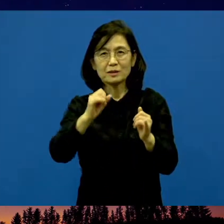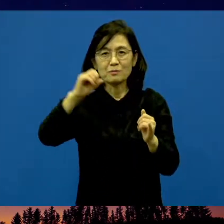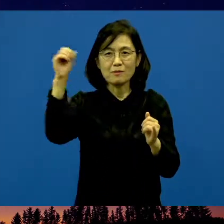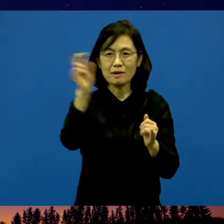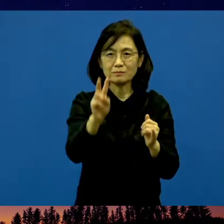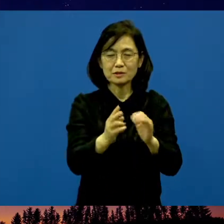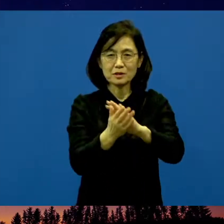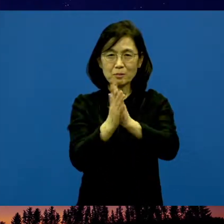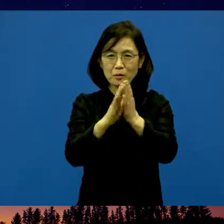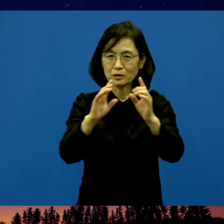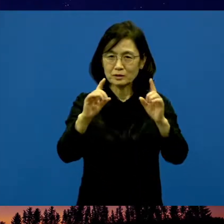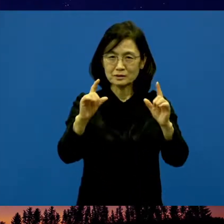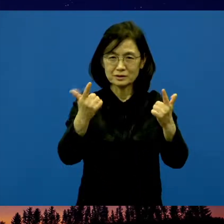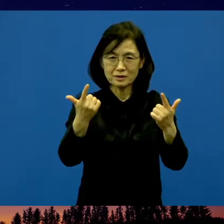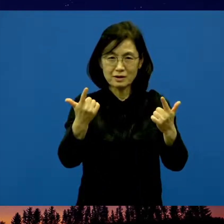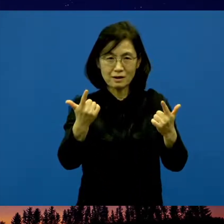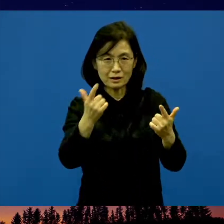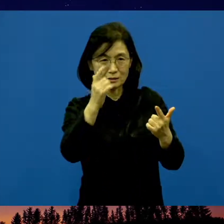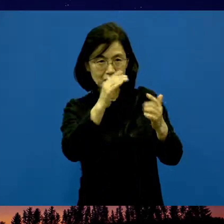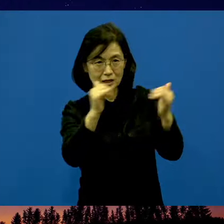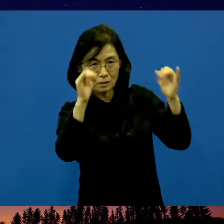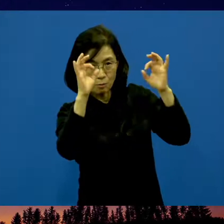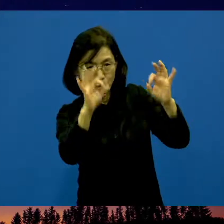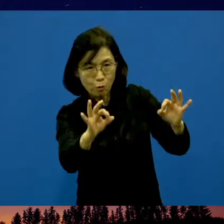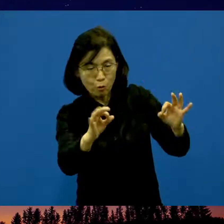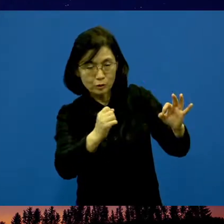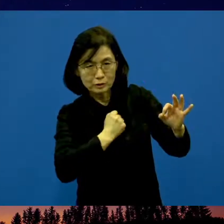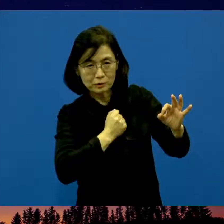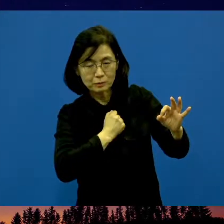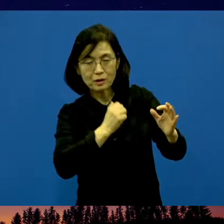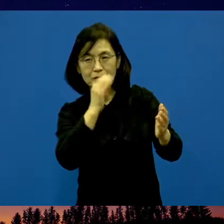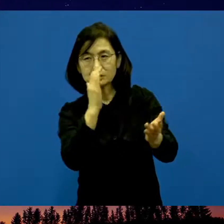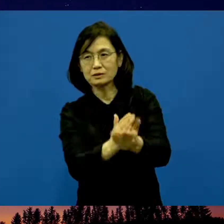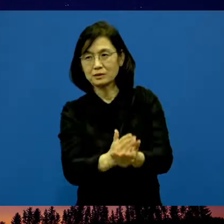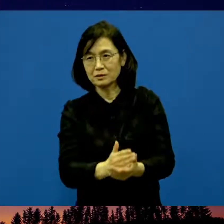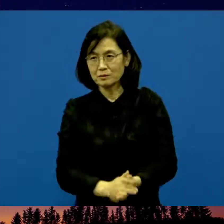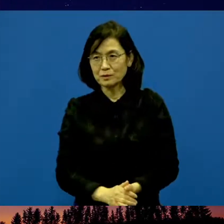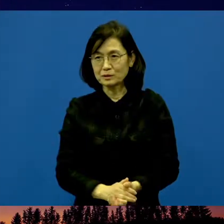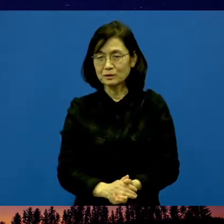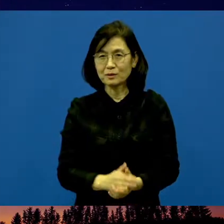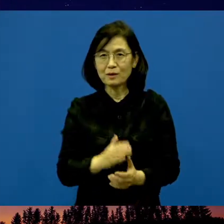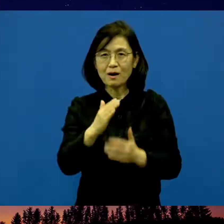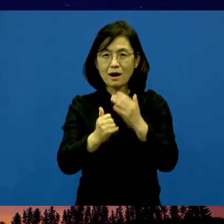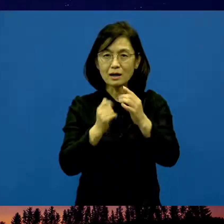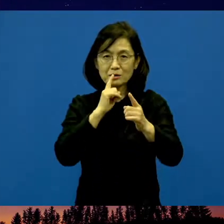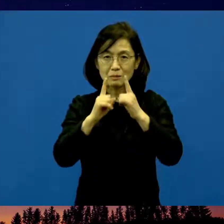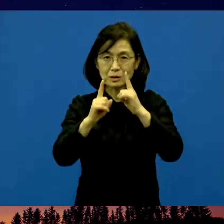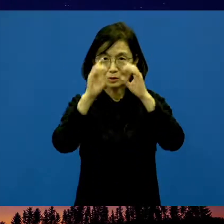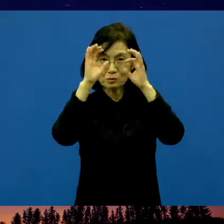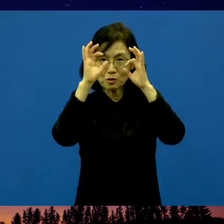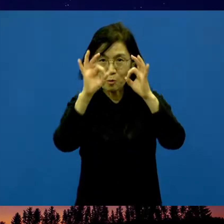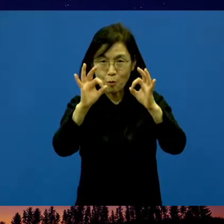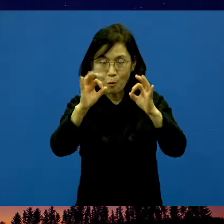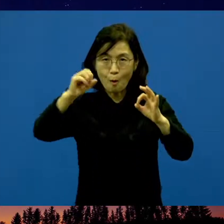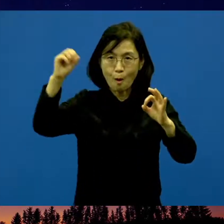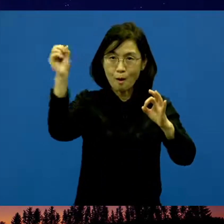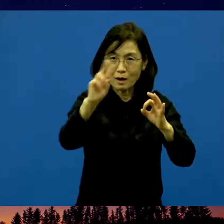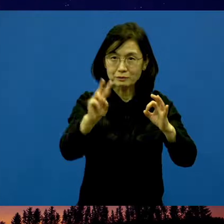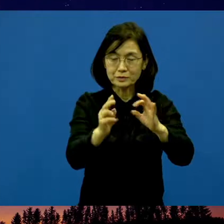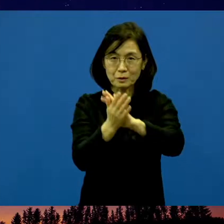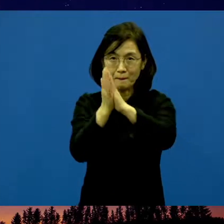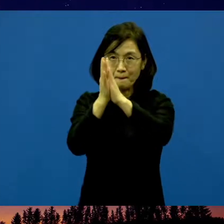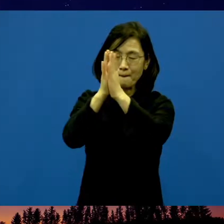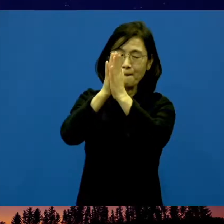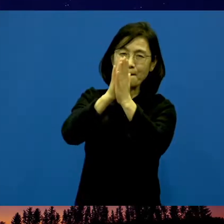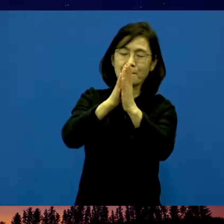마세요. 목회도 마찬가지. 성도들에게 막 말씀만 전하면 막 팍팍 변하고 막 완전히 막 새로운 사람이 되면 진짜 목회할